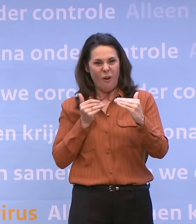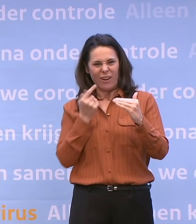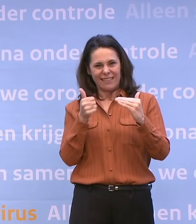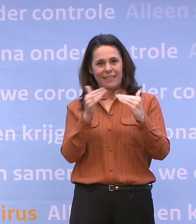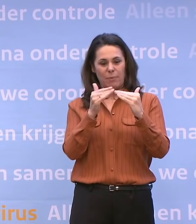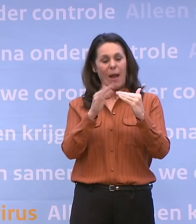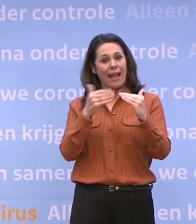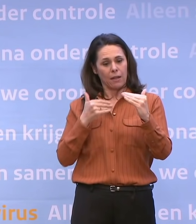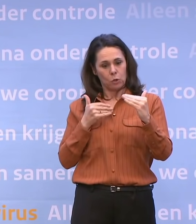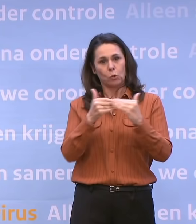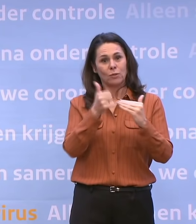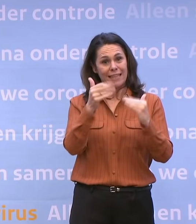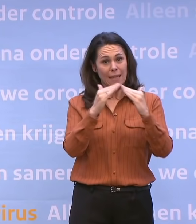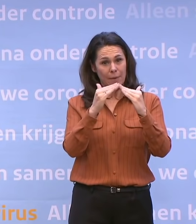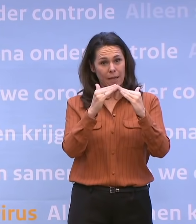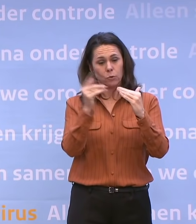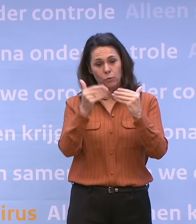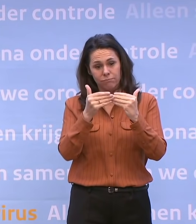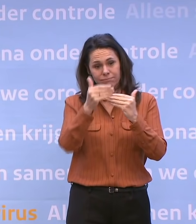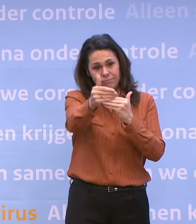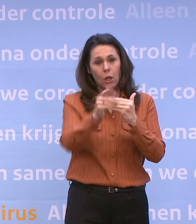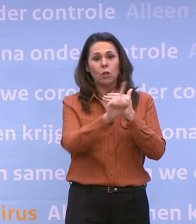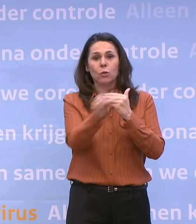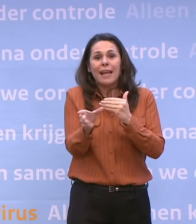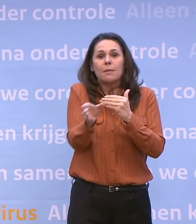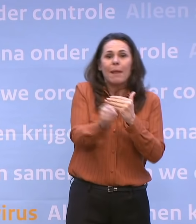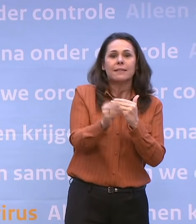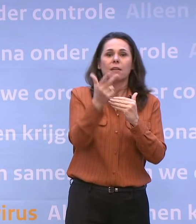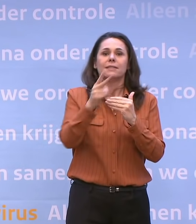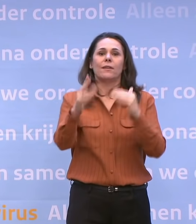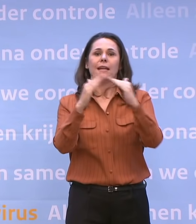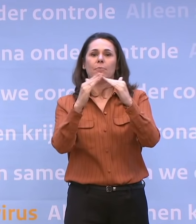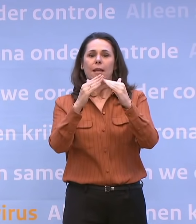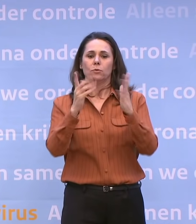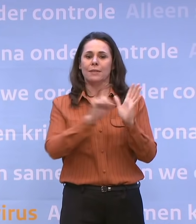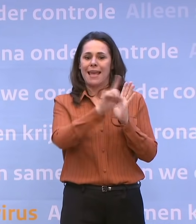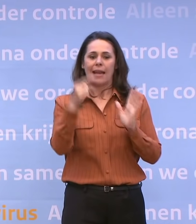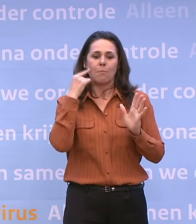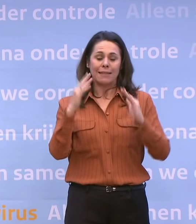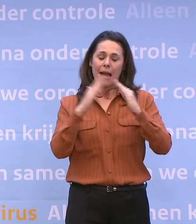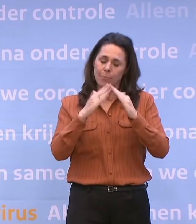tot 6 april. Ze worden nu verlengd tot en met 28 april. Dus nog die hele maand april hebben we nodig.